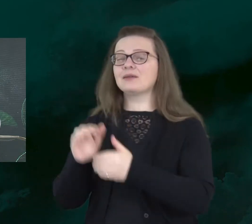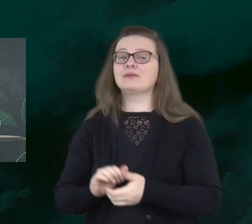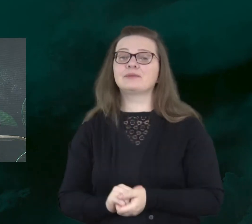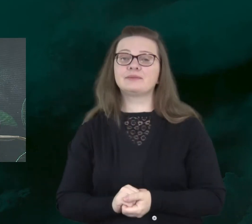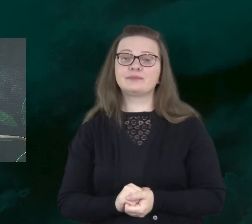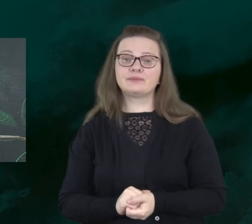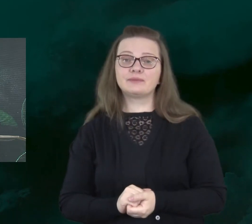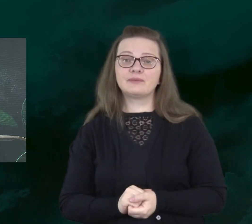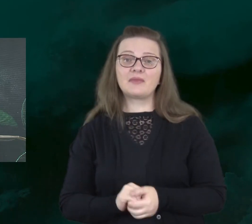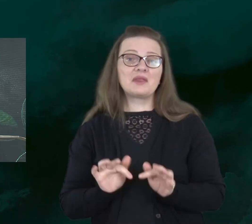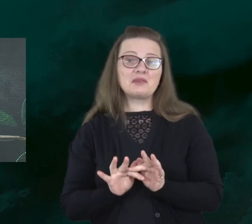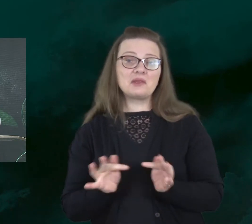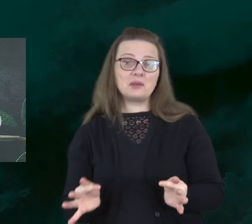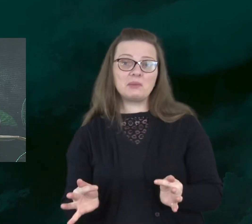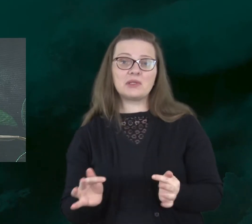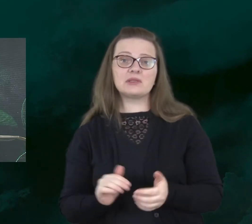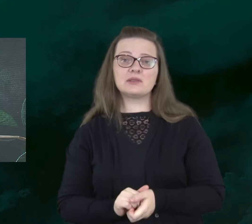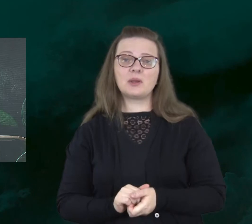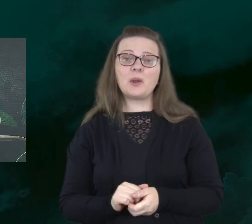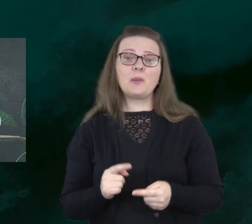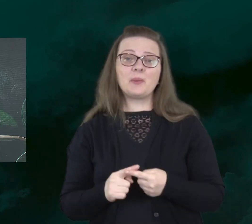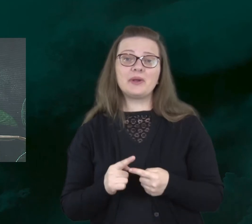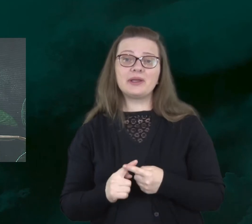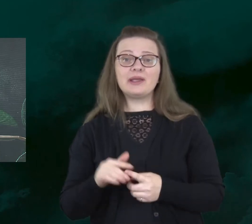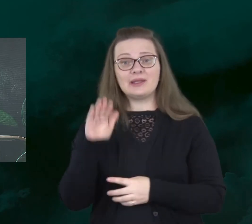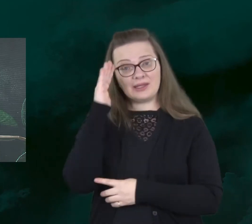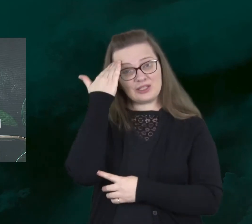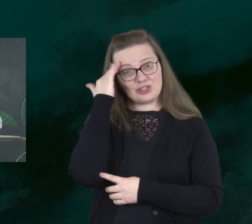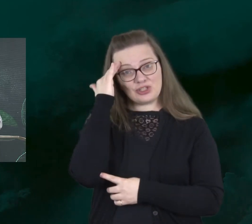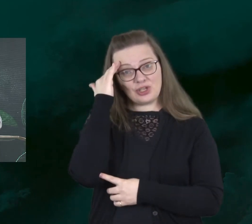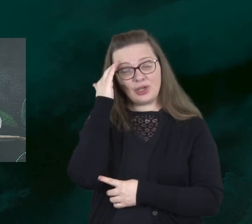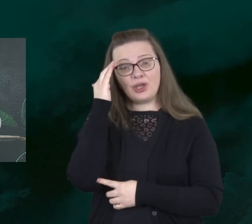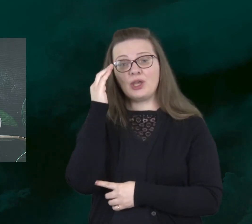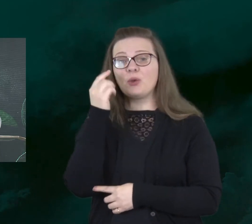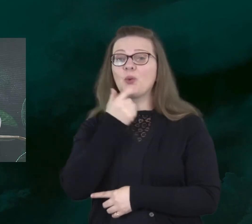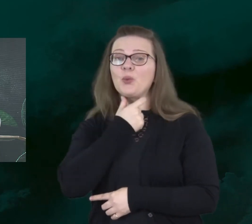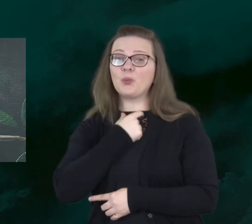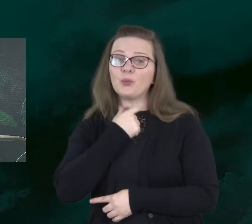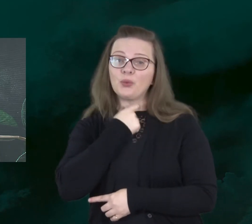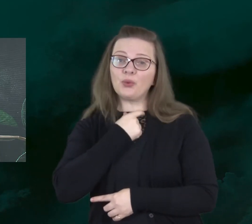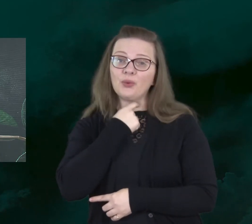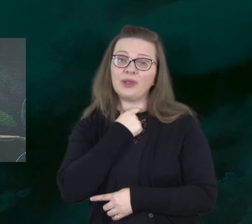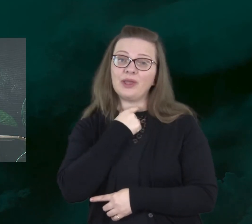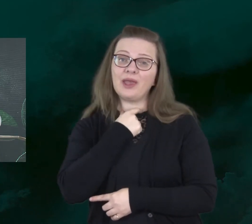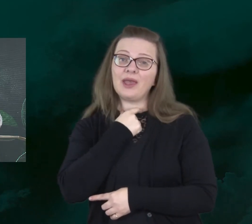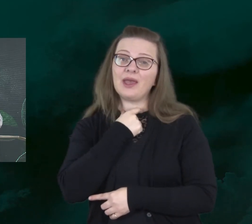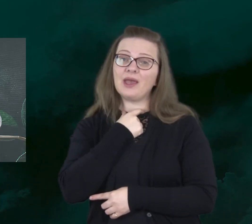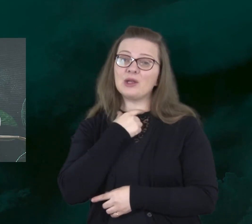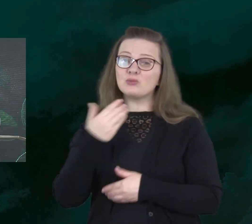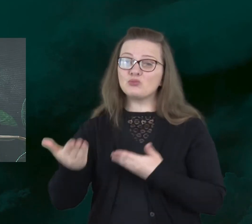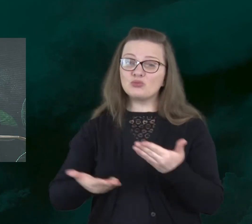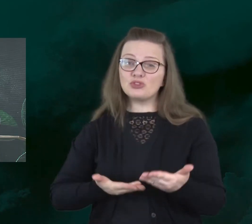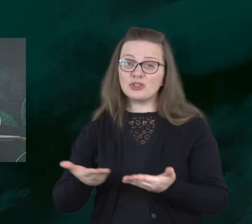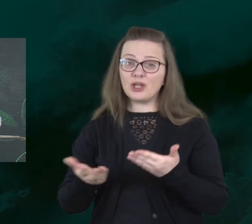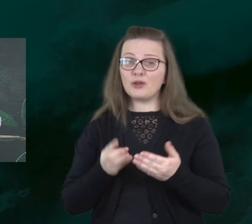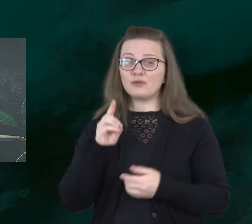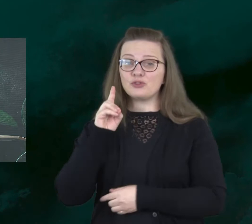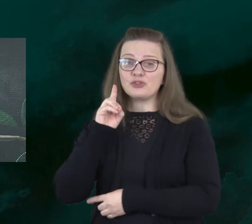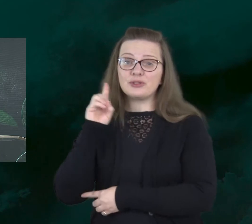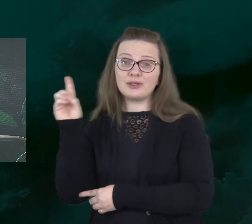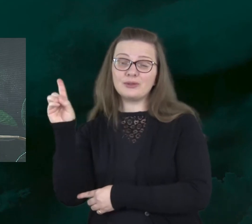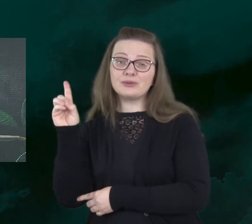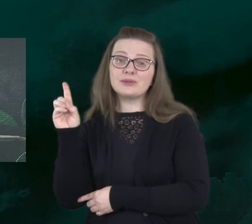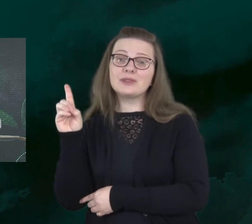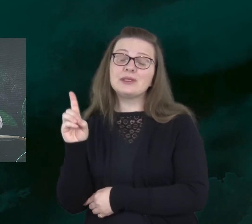sabiam que aquele homem era um homem de Deus, era o servo de Deus, e já na sua velhice, precisando de uma